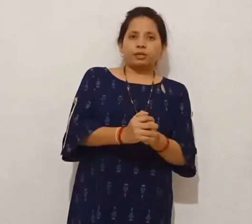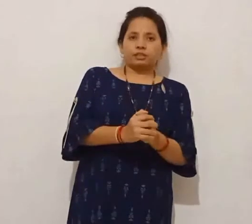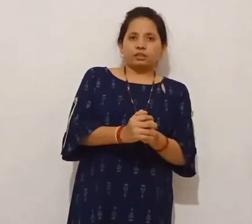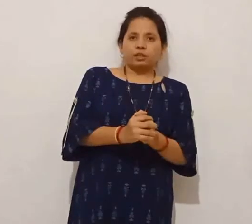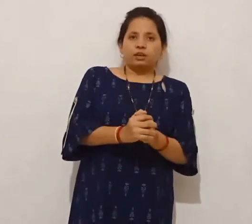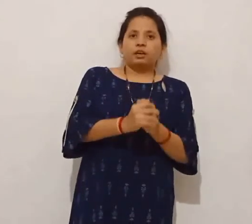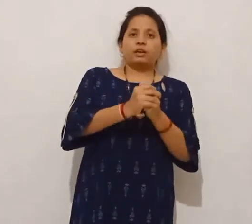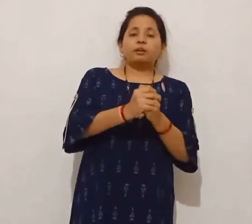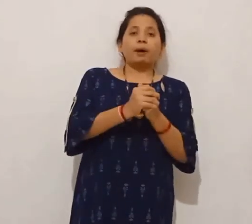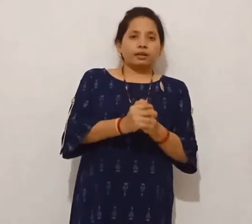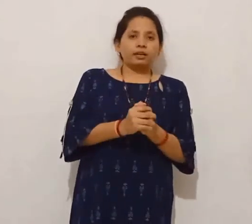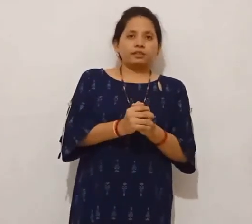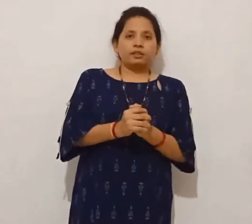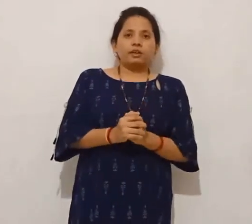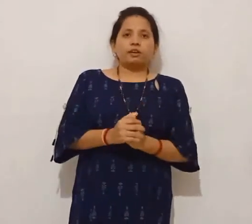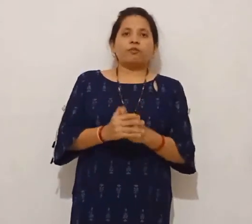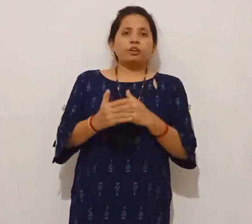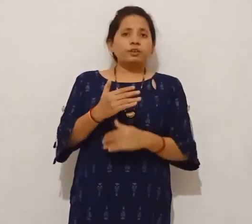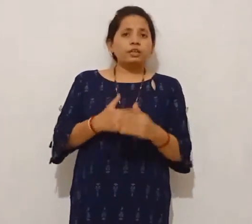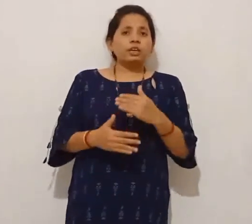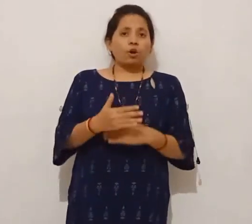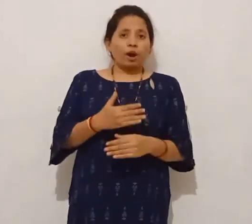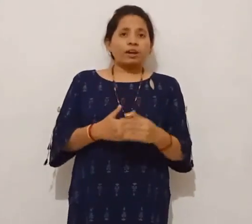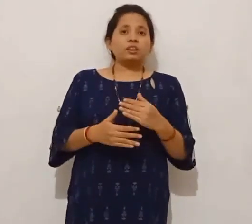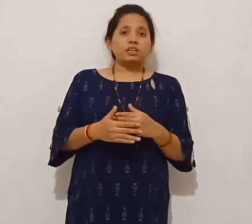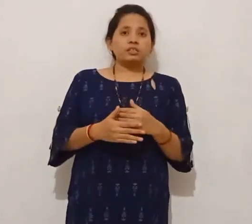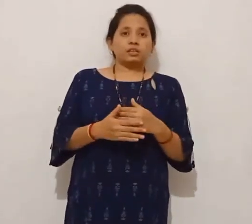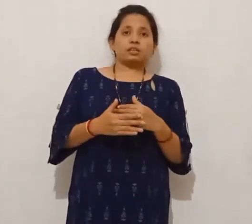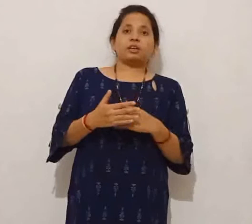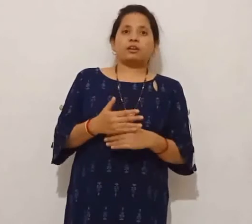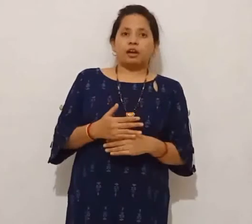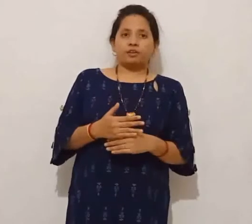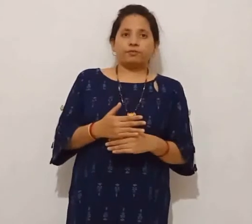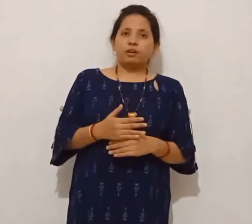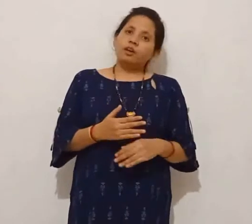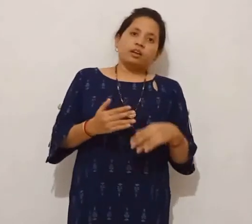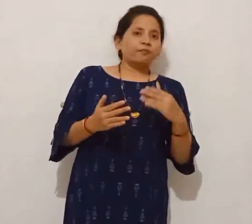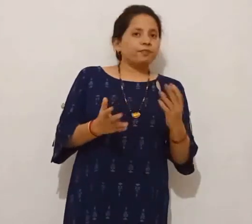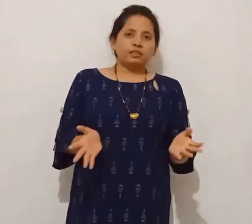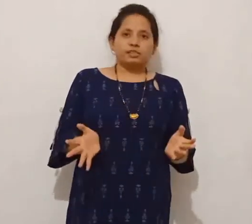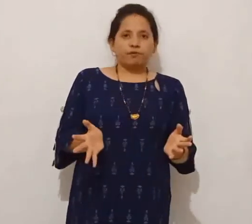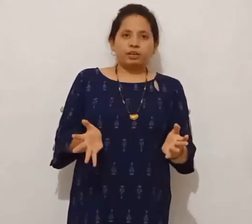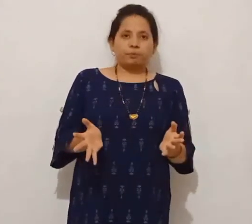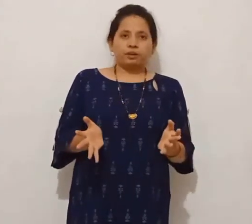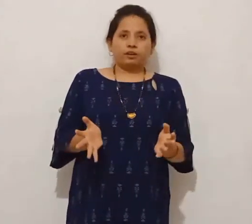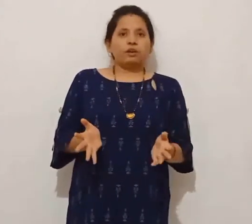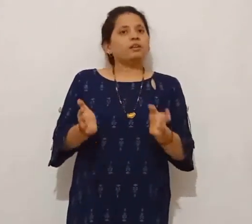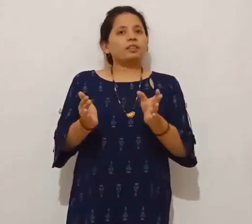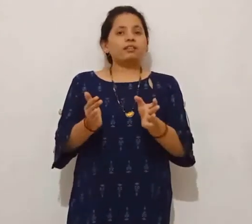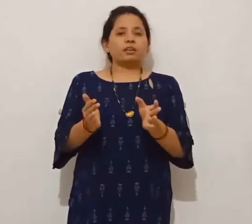एवेलेबिलिटी. इन मार्केट इफ व्हाट एवर दे रिक्वायर थिंग्स इन देयर लाइफ इफ इट इज अवेलेबल देन दे आर